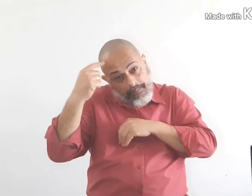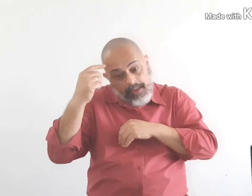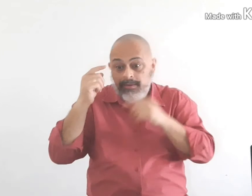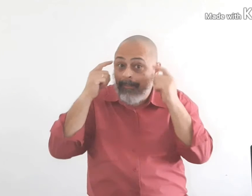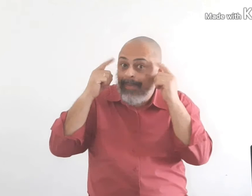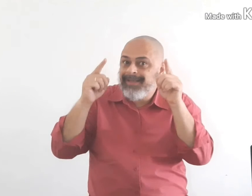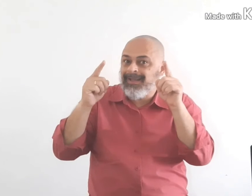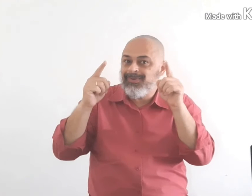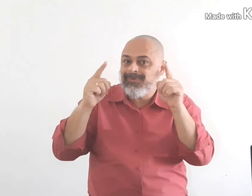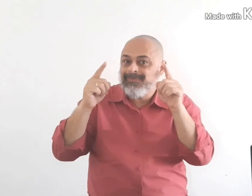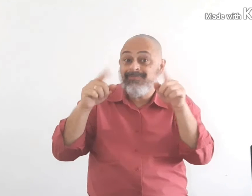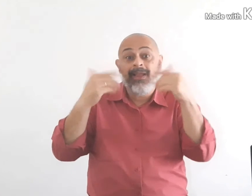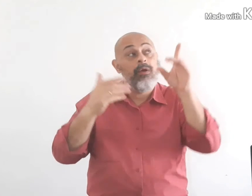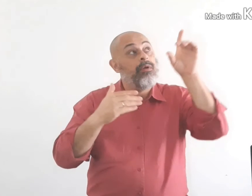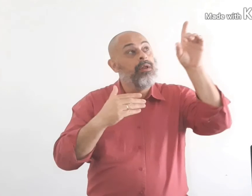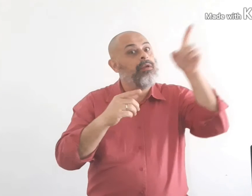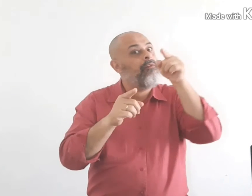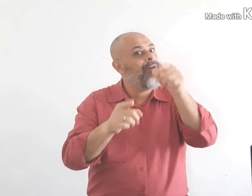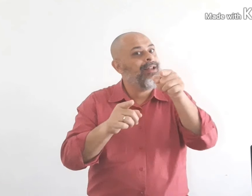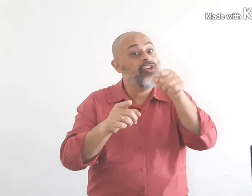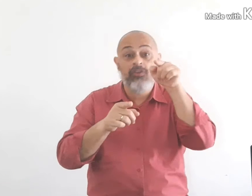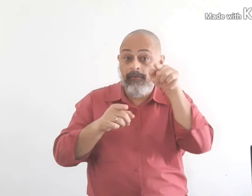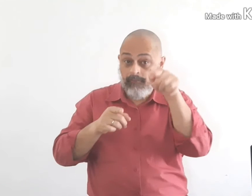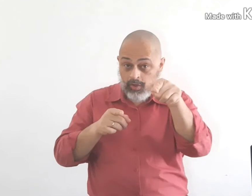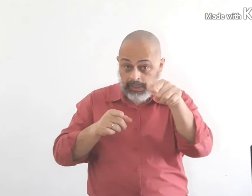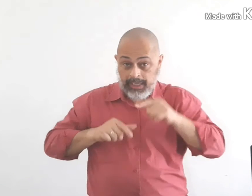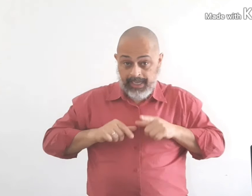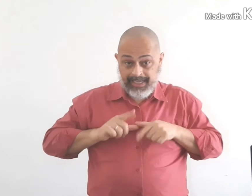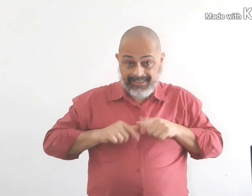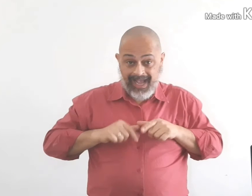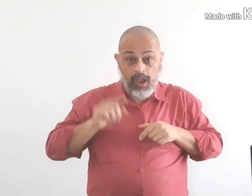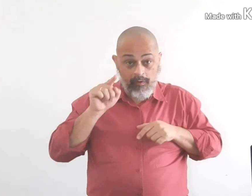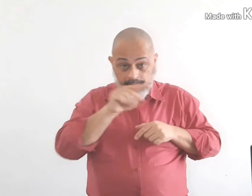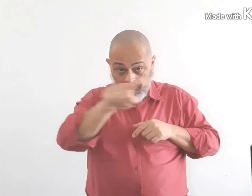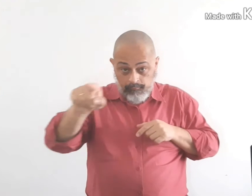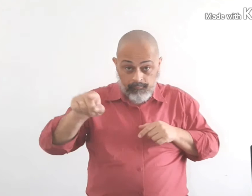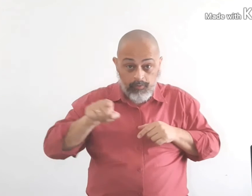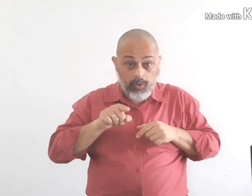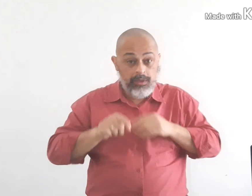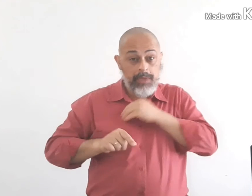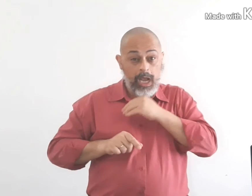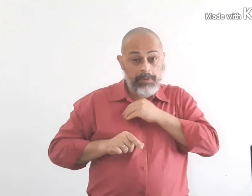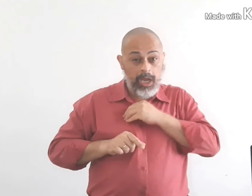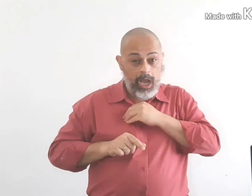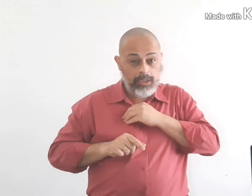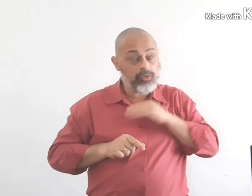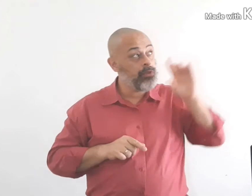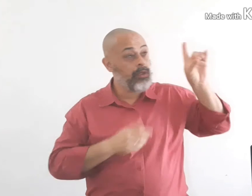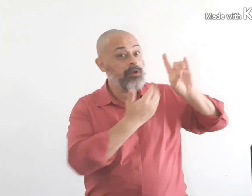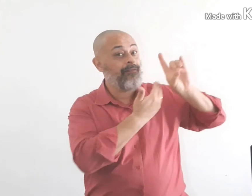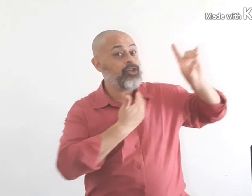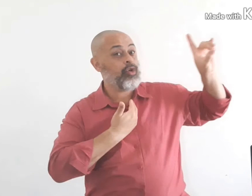próprio coração, porquanto todos se apartaram de mim para seguirem os seus ídolos. Percebe? Nós